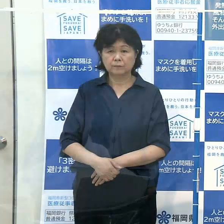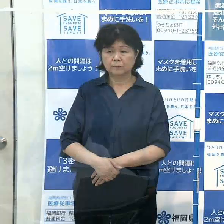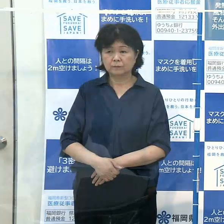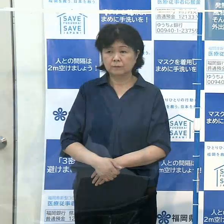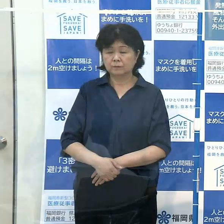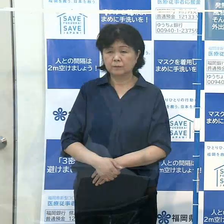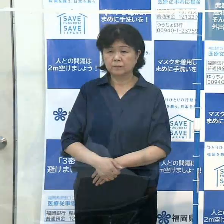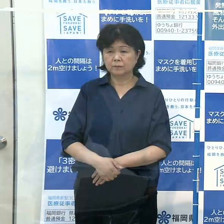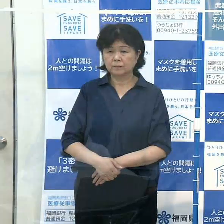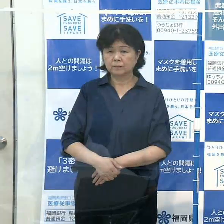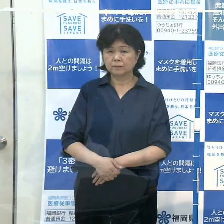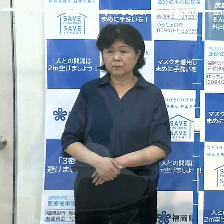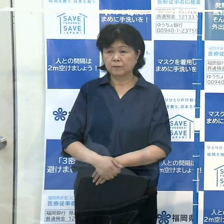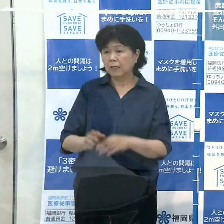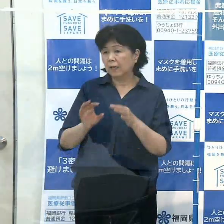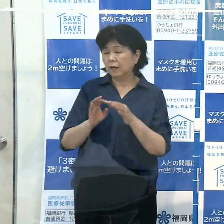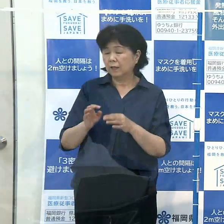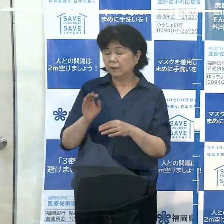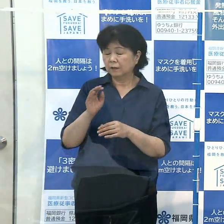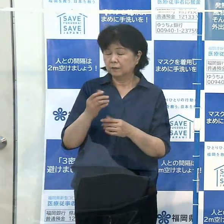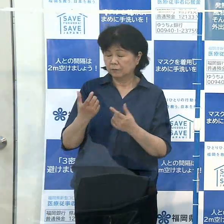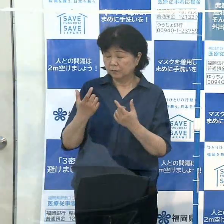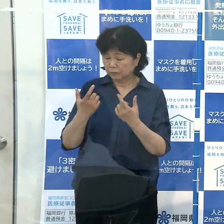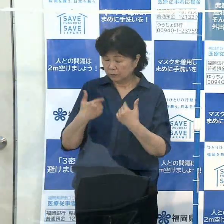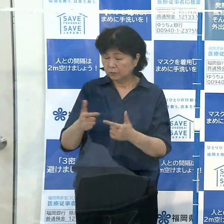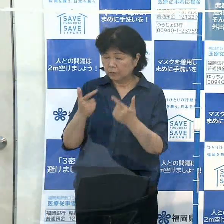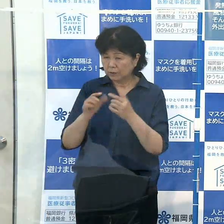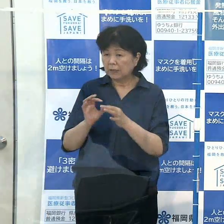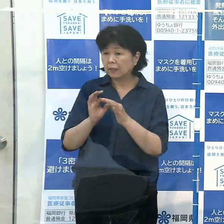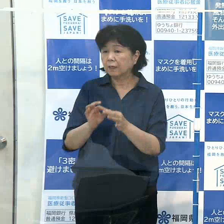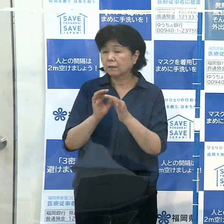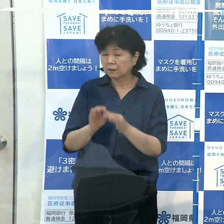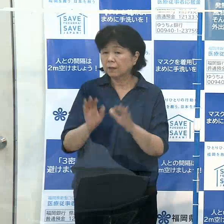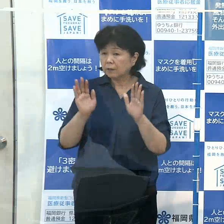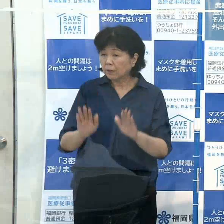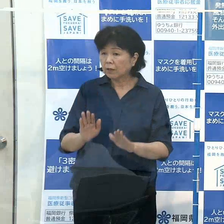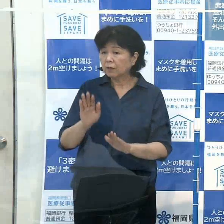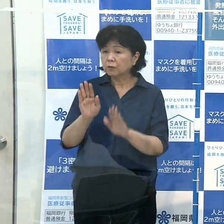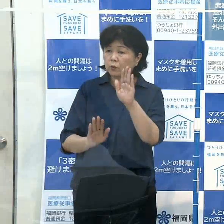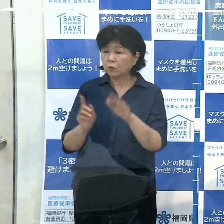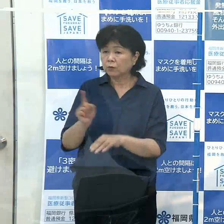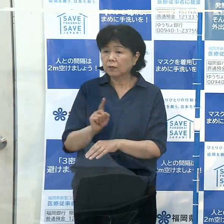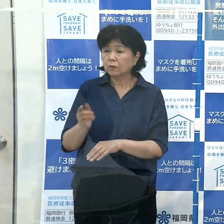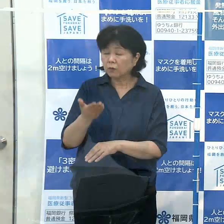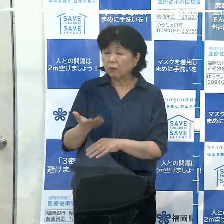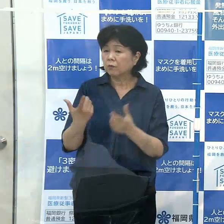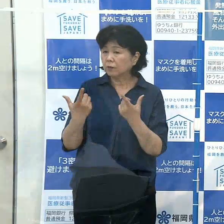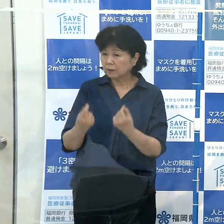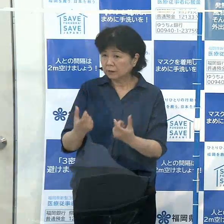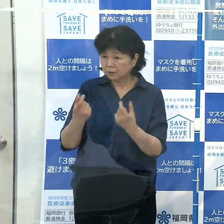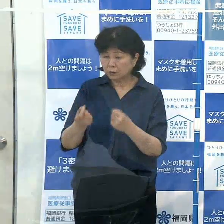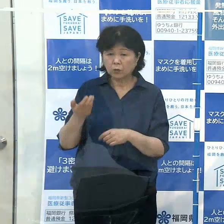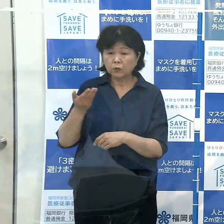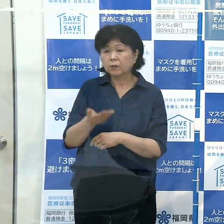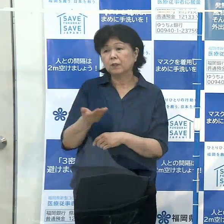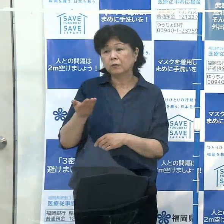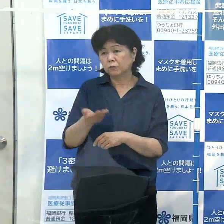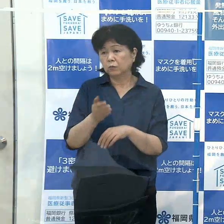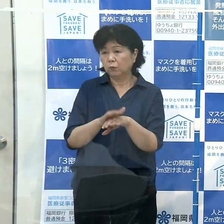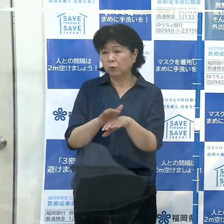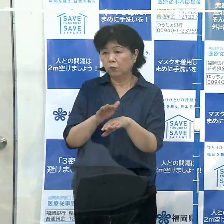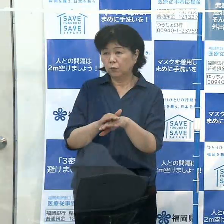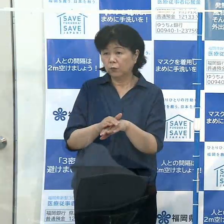経過といいますか、ご連絡をしてですね、どういう状況かということをお聞きをしているわけ